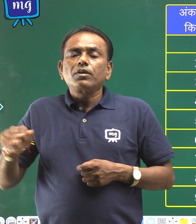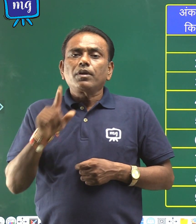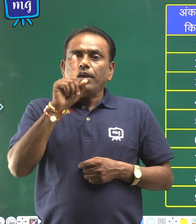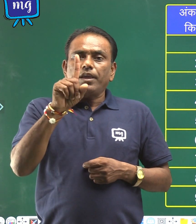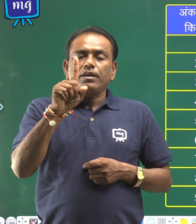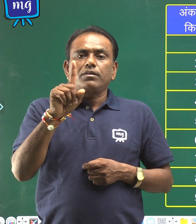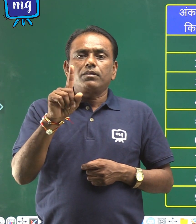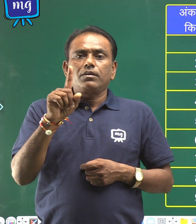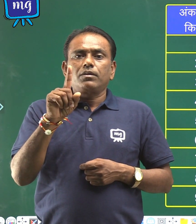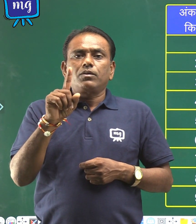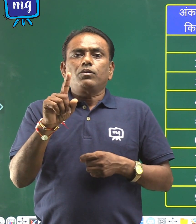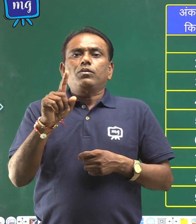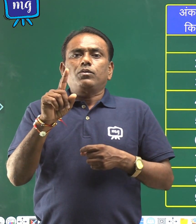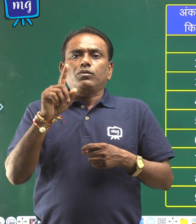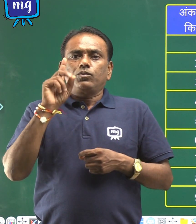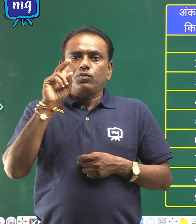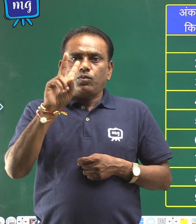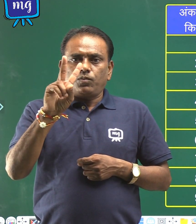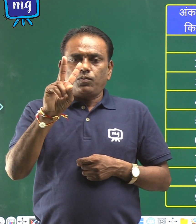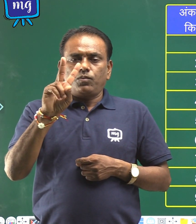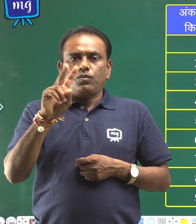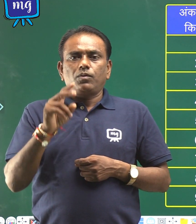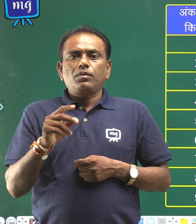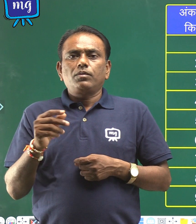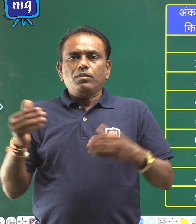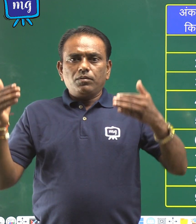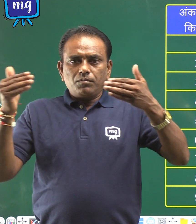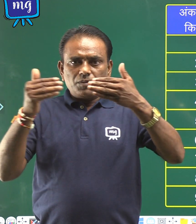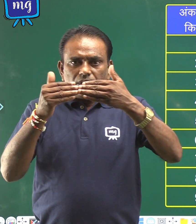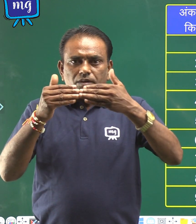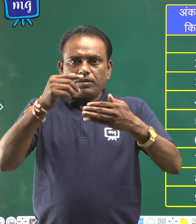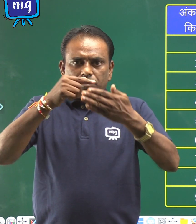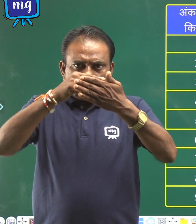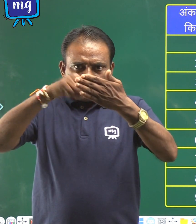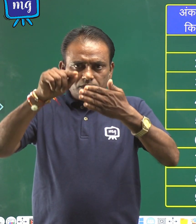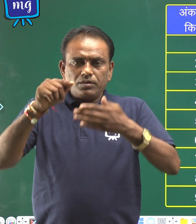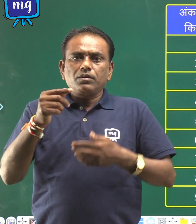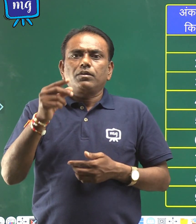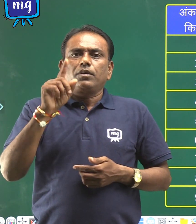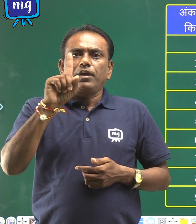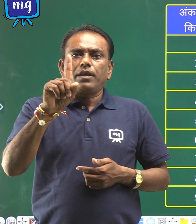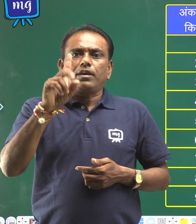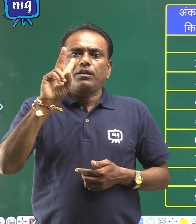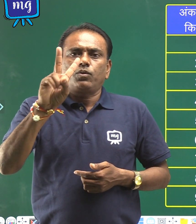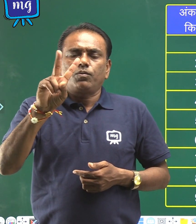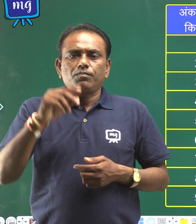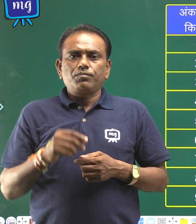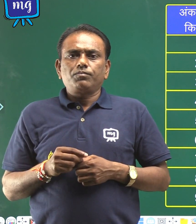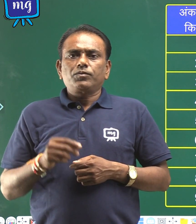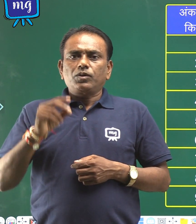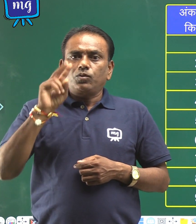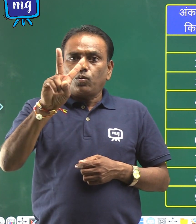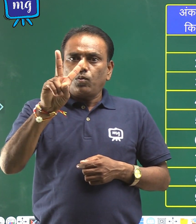1, 2, तो मिलान चिन्ह के रूप में 1 और 2, यहाँ लिखेंगे